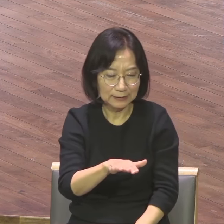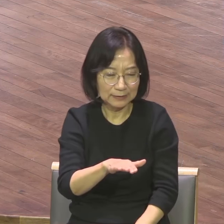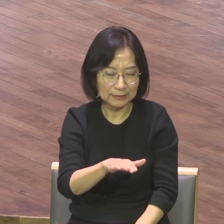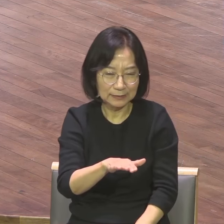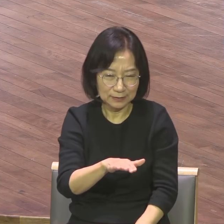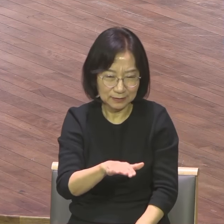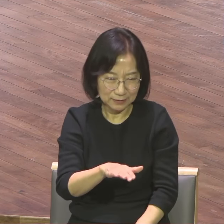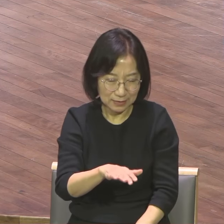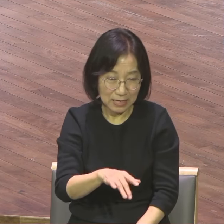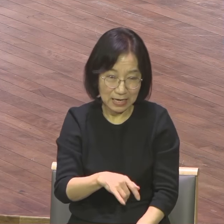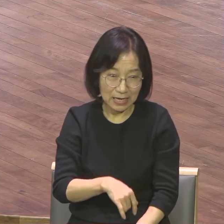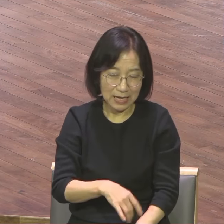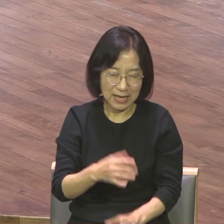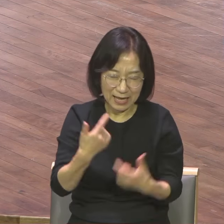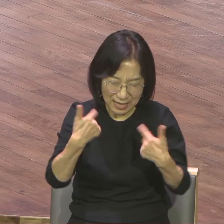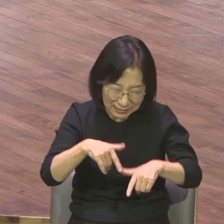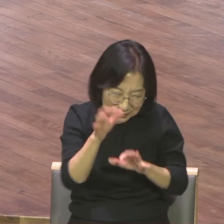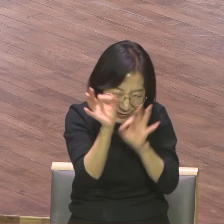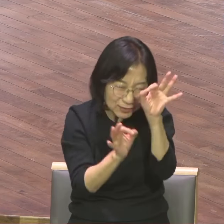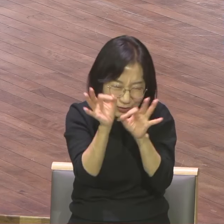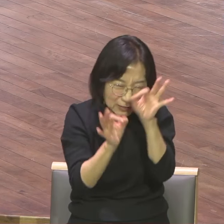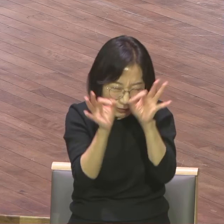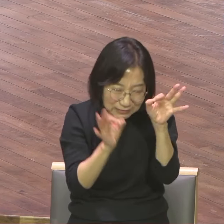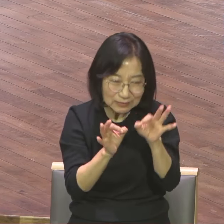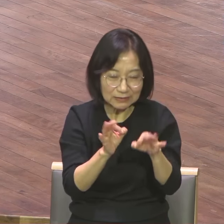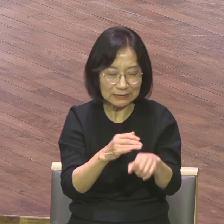잘한 것이라고는 아무것도 없는 우리를